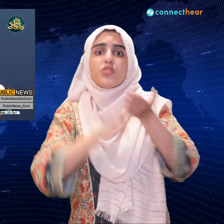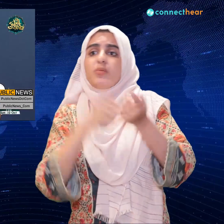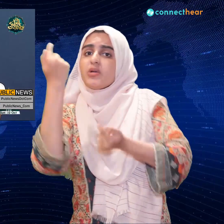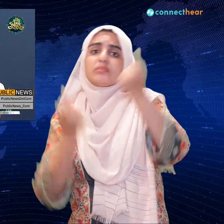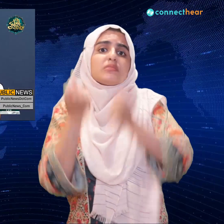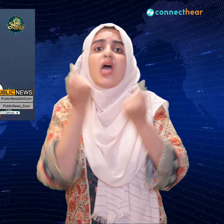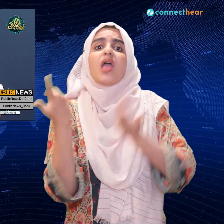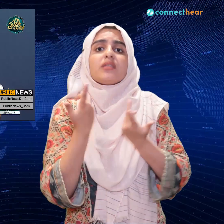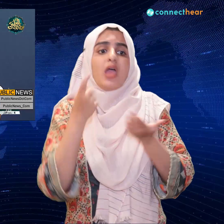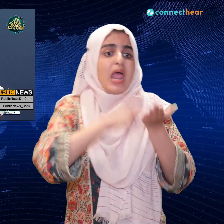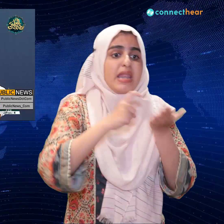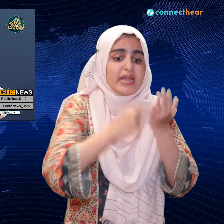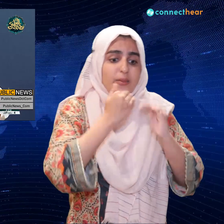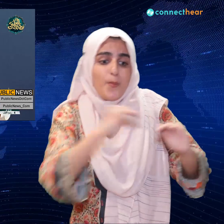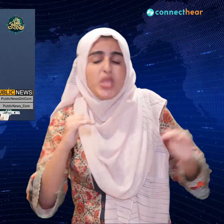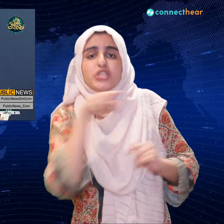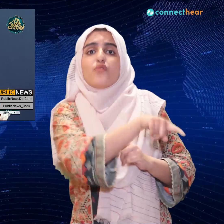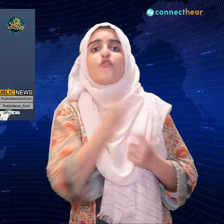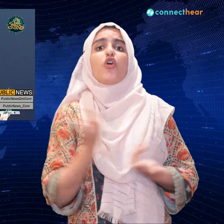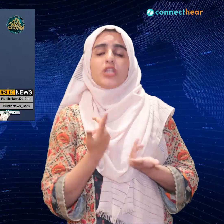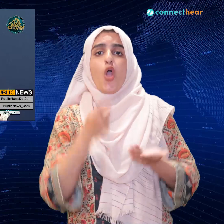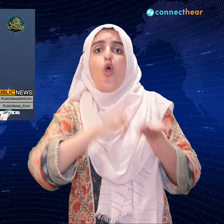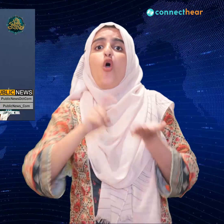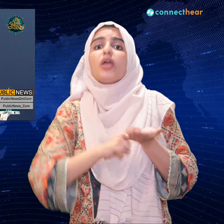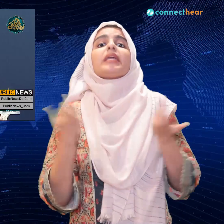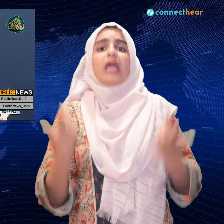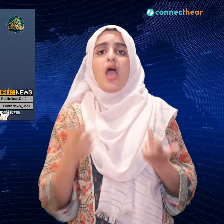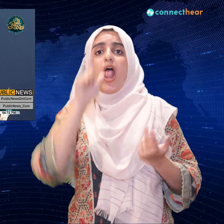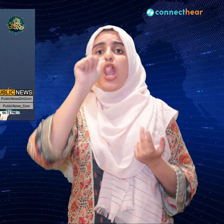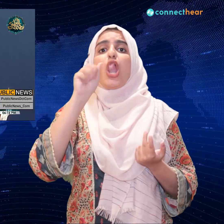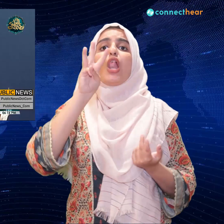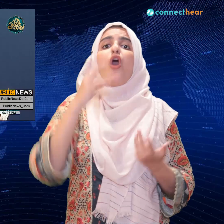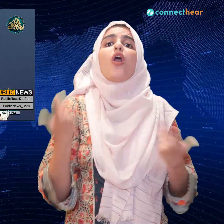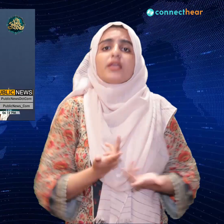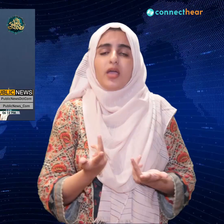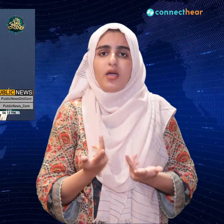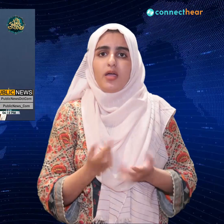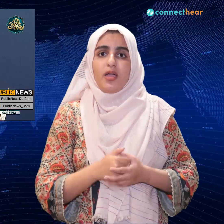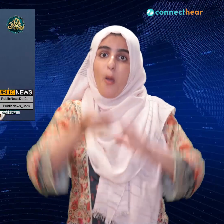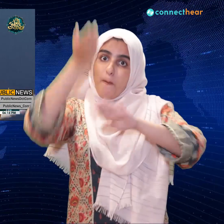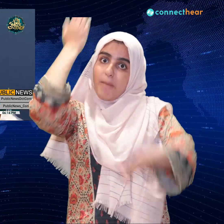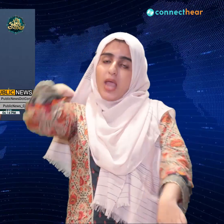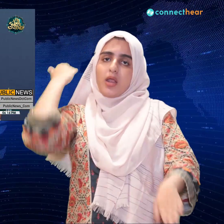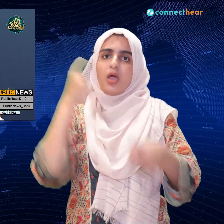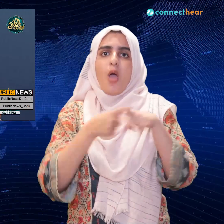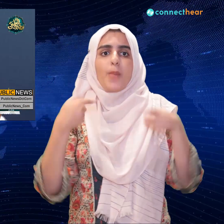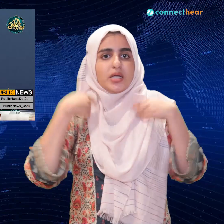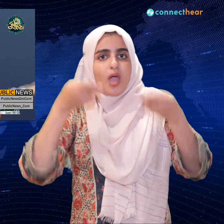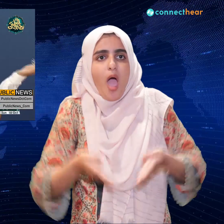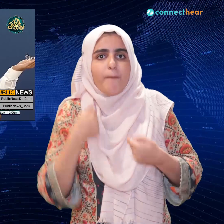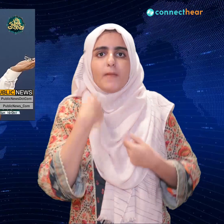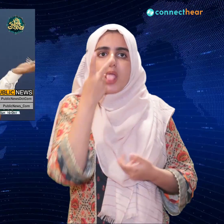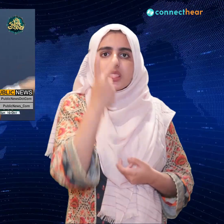تھی, رائٹس آف چائلڈ, کہ بچے کے کیا حقوق ہونے چاہیے. یعنی وہاں پہنچے ہوئے تھے. اور آج ہم دیکھیں